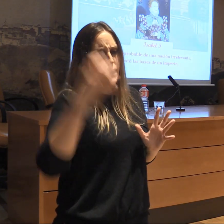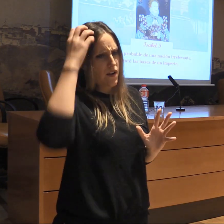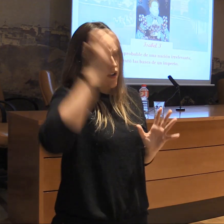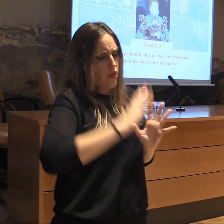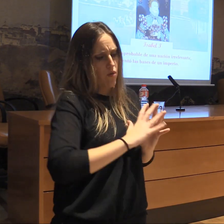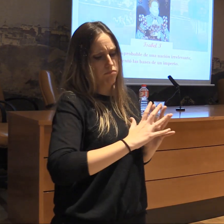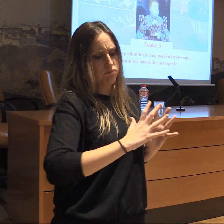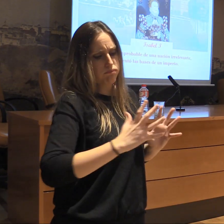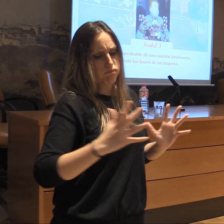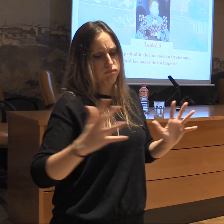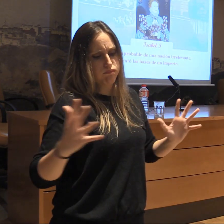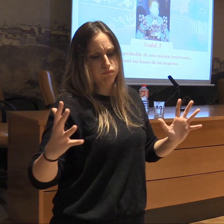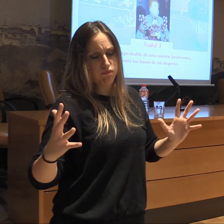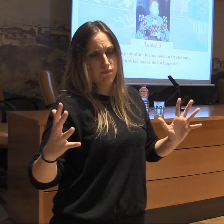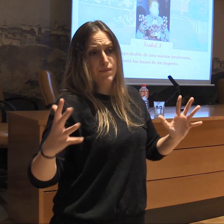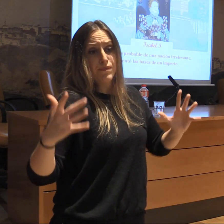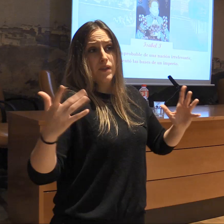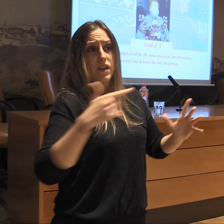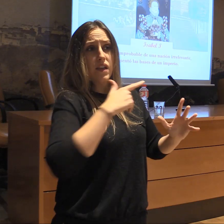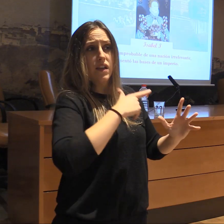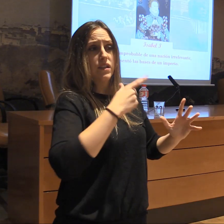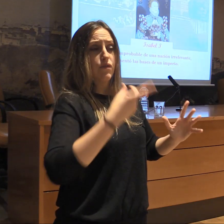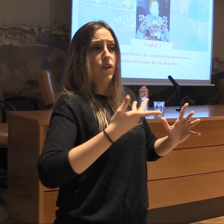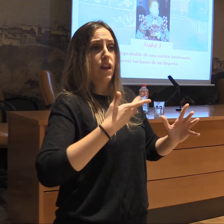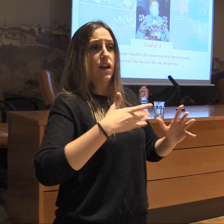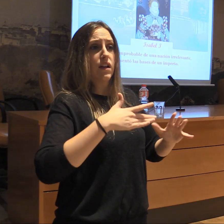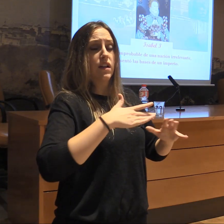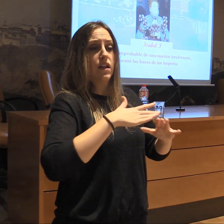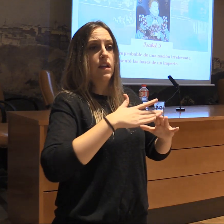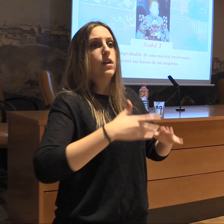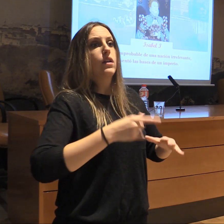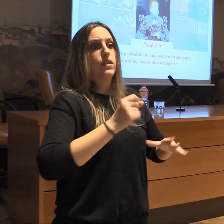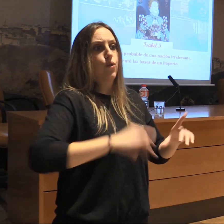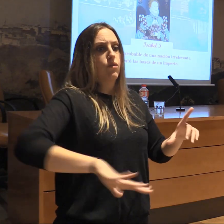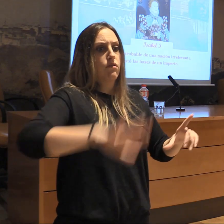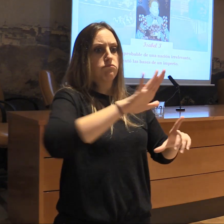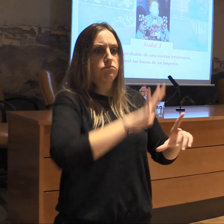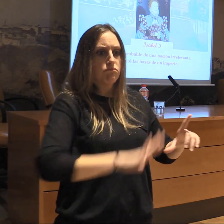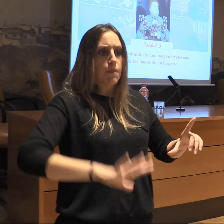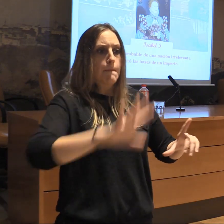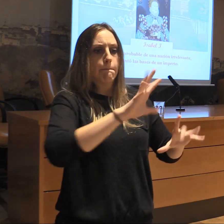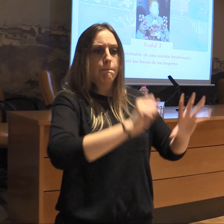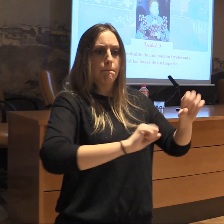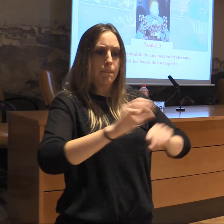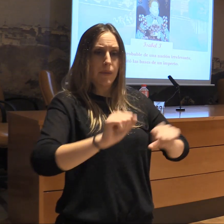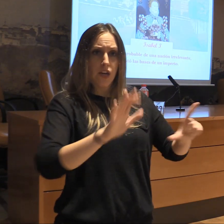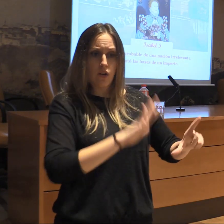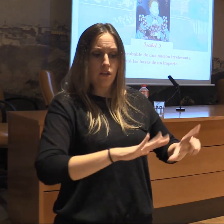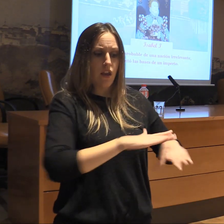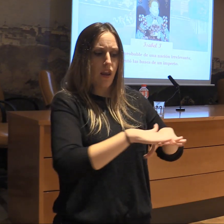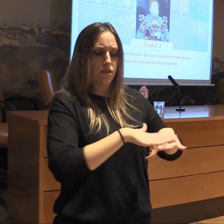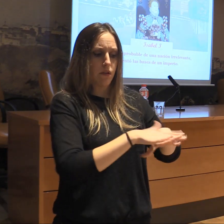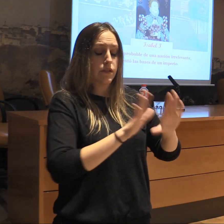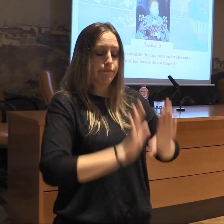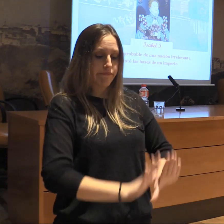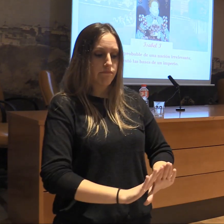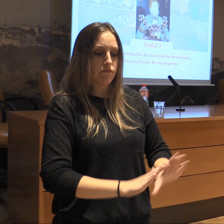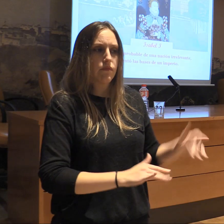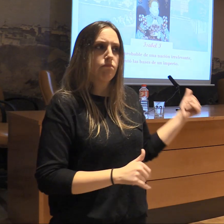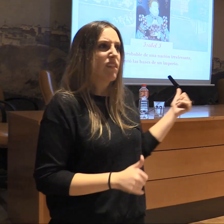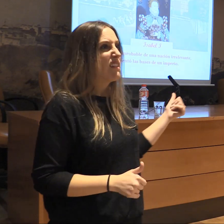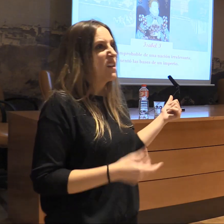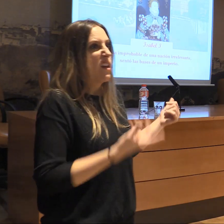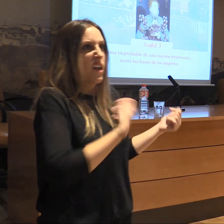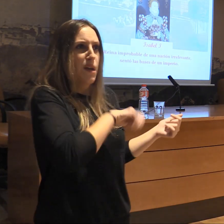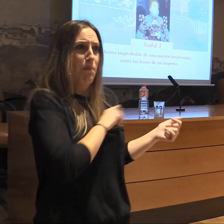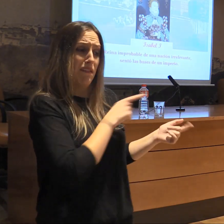se convertiría, bueno, ella fue la que sentó las bases de un imperio. Bueno, esta persona que a España no la trató